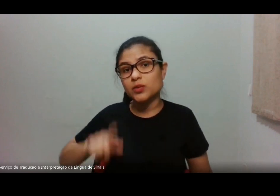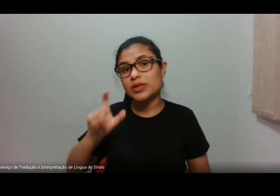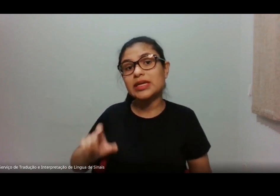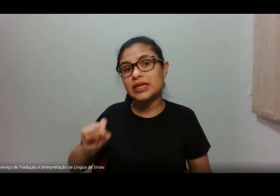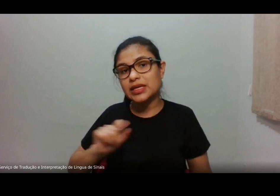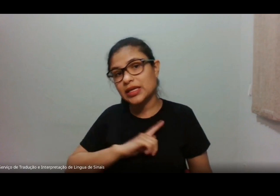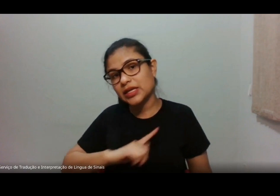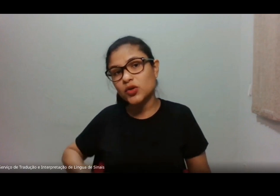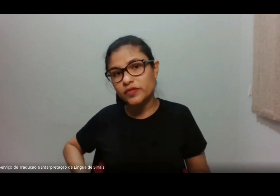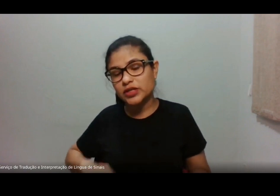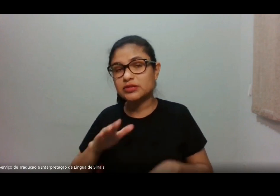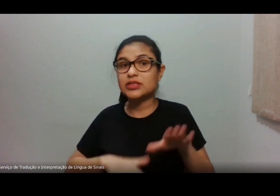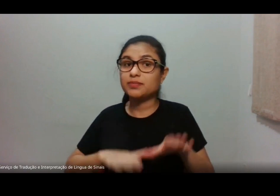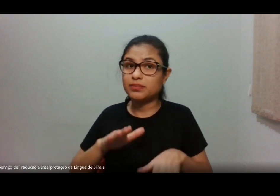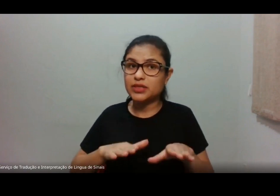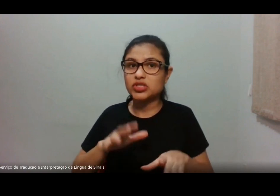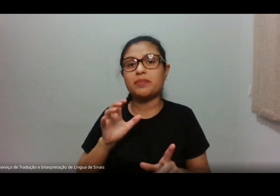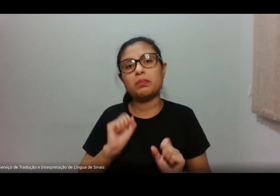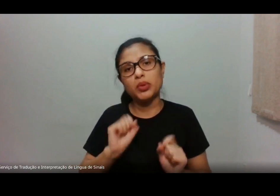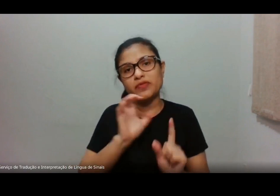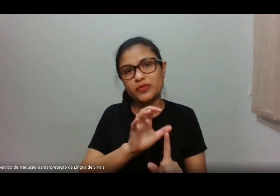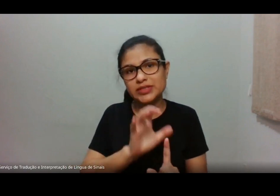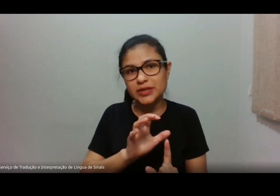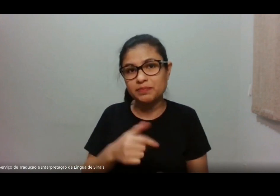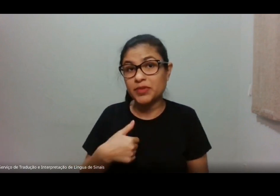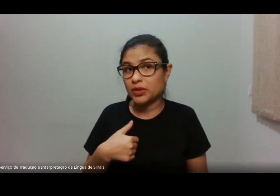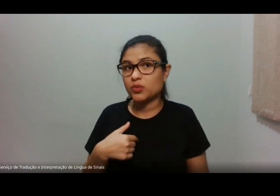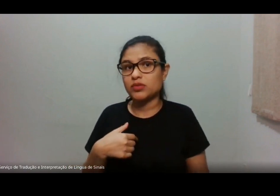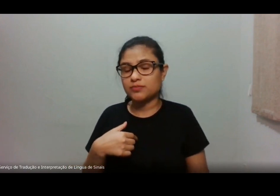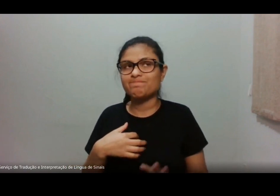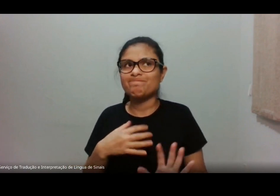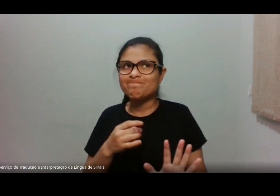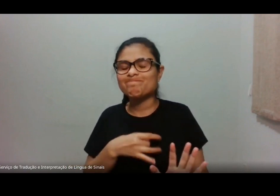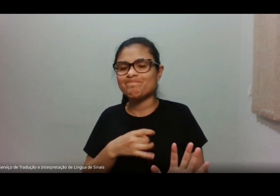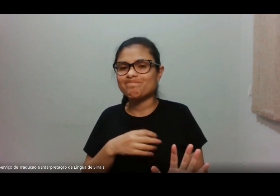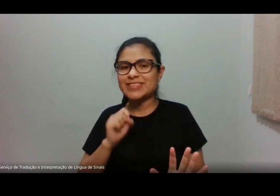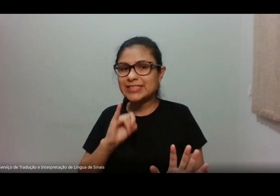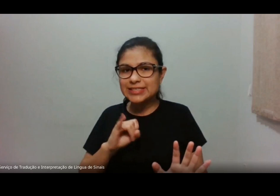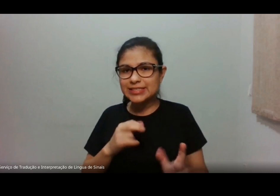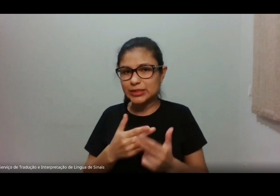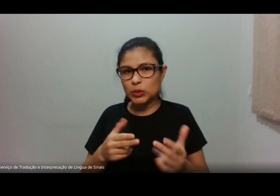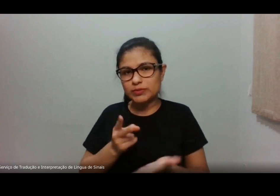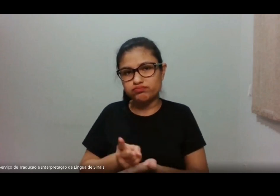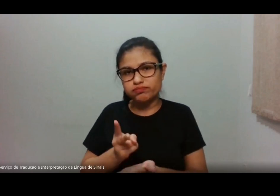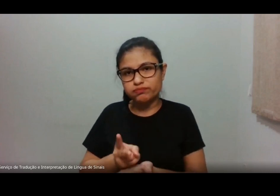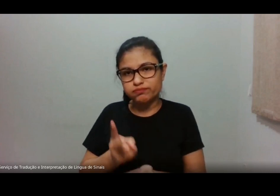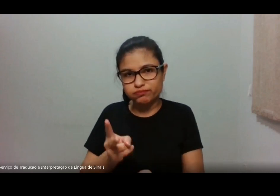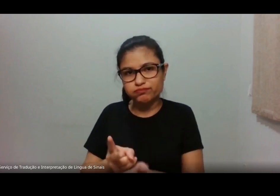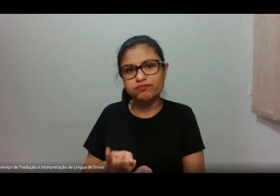né? Eu tenho muito receio se as coisas não mudarem. Bom, voltando a Bourdieu, o narrador